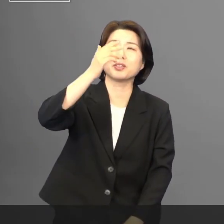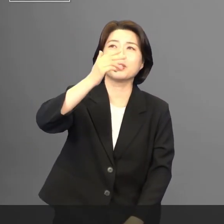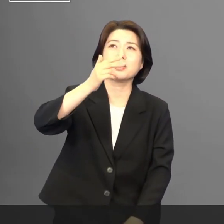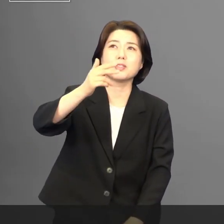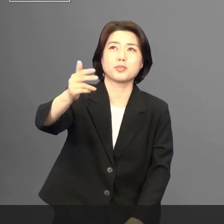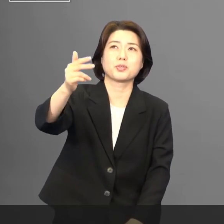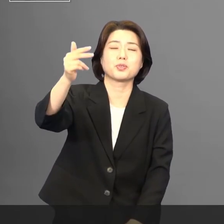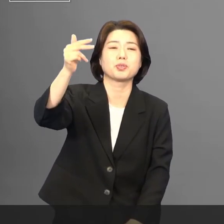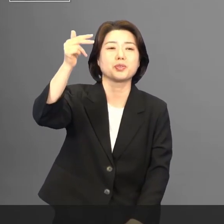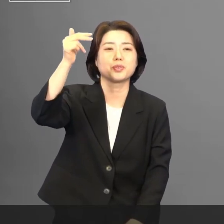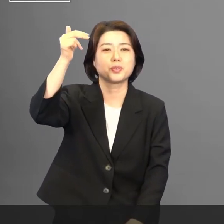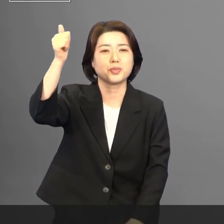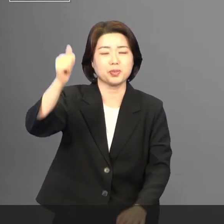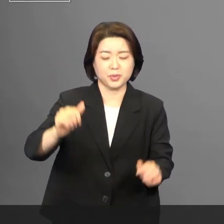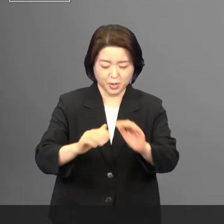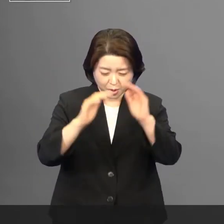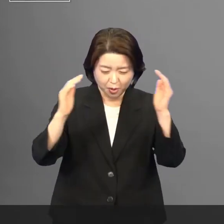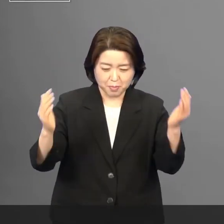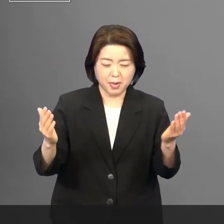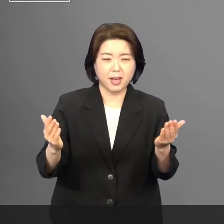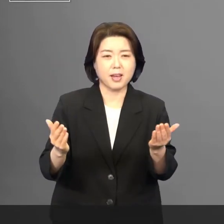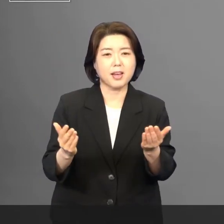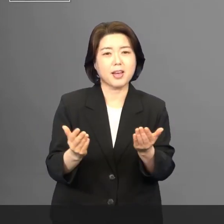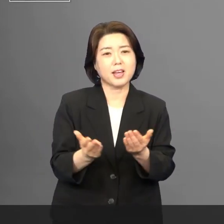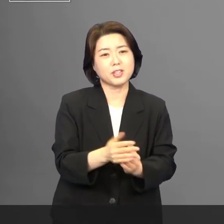그는 주